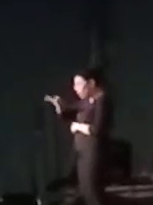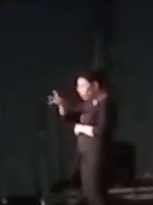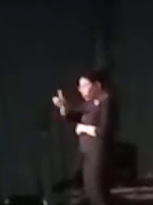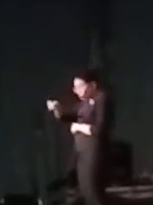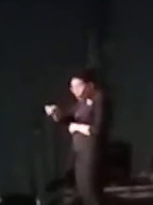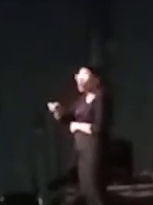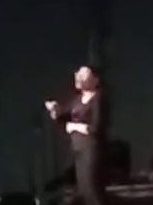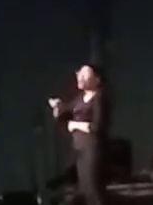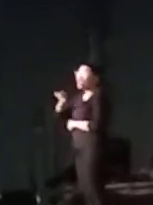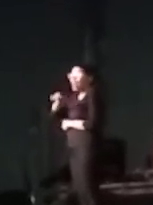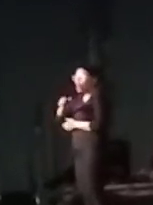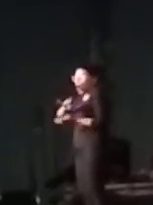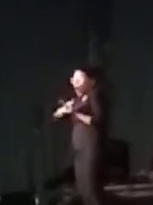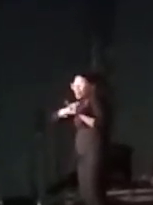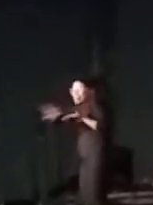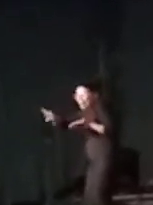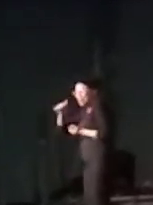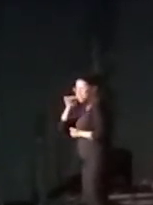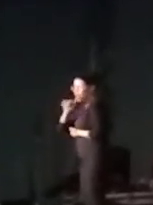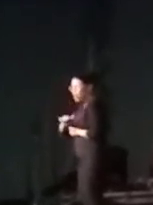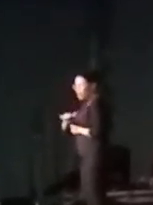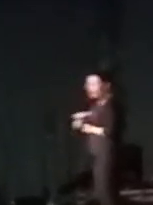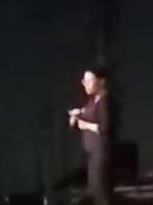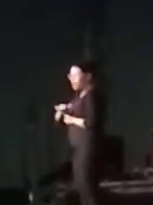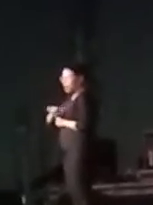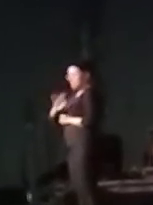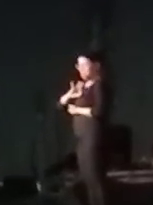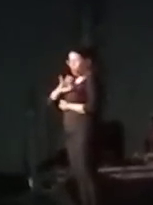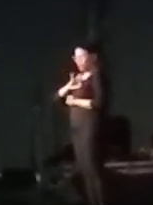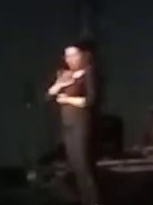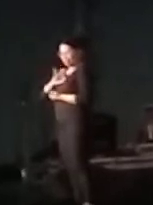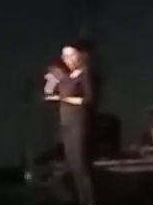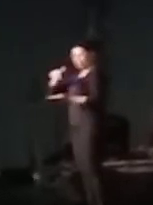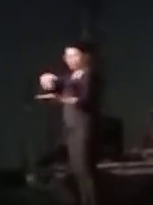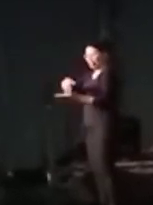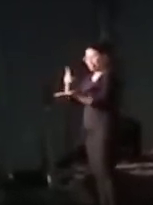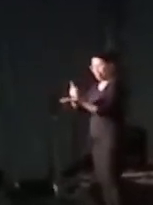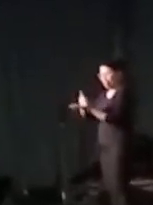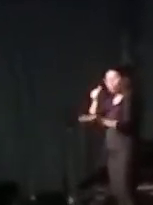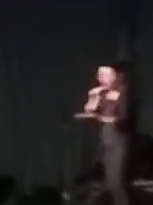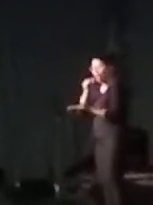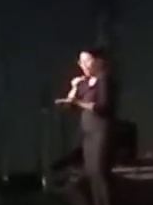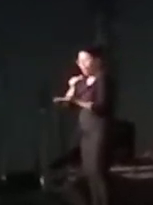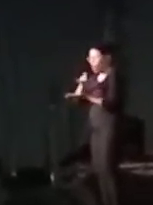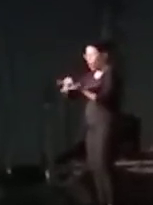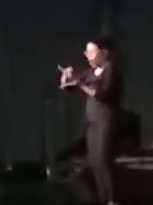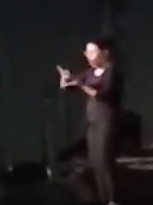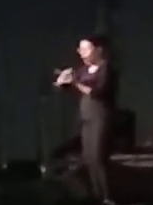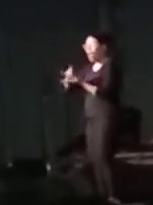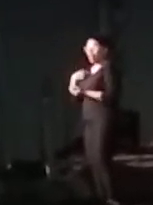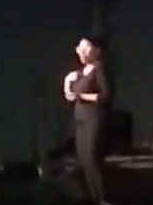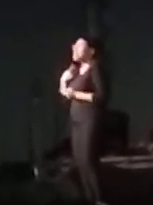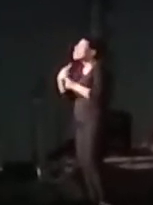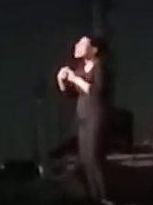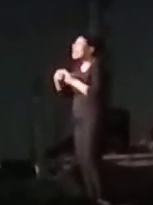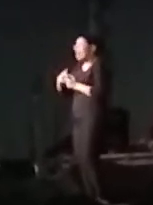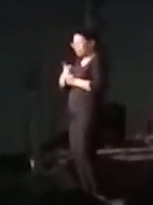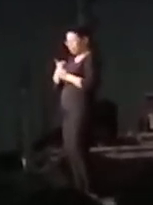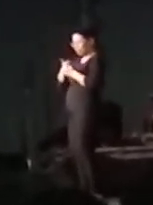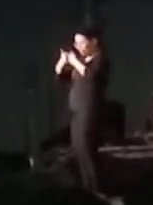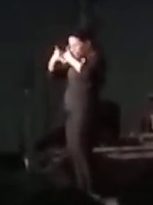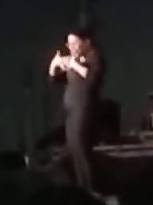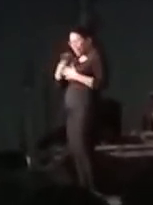passado pela mão de 3, 4, 5 delegados. Ele não falou com ninguém. Vocês acham que ele ia falar comigo? Por quê? Eu não sou melhor